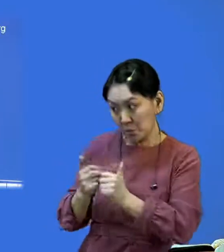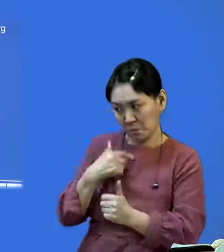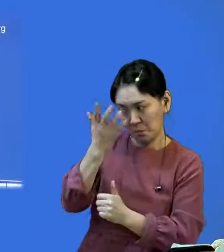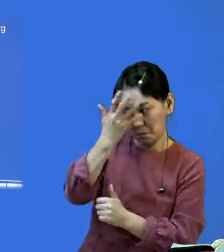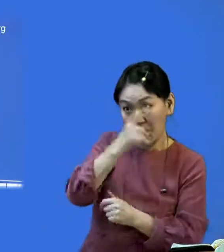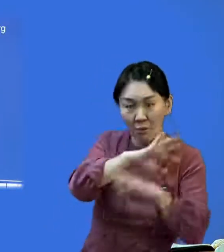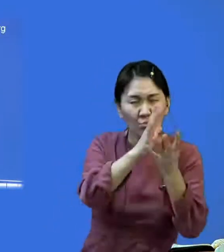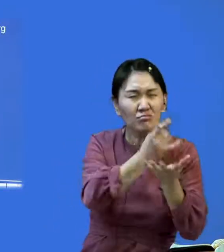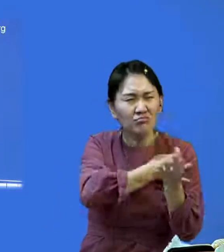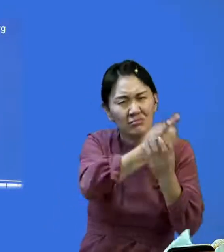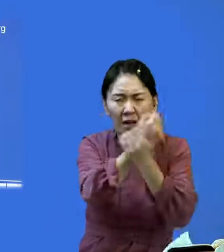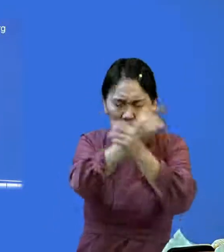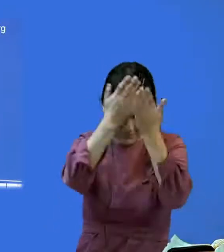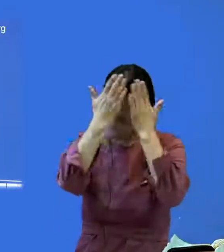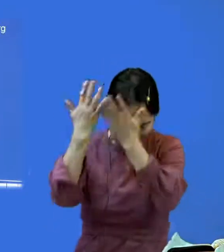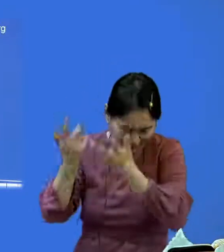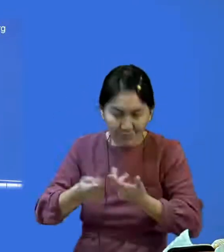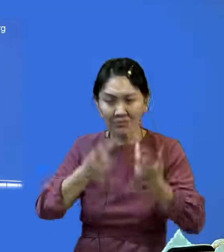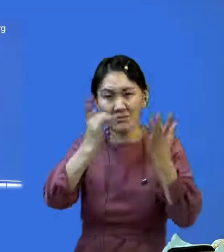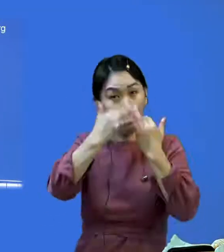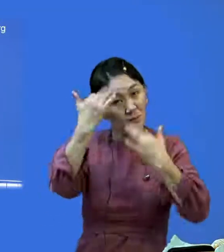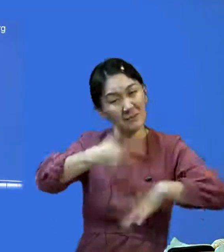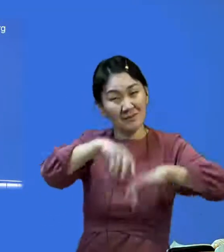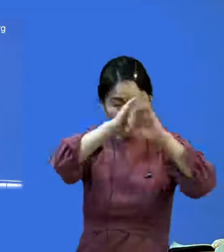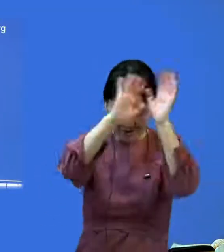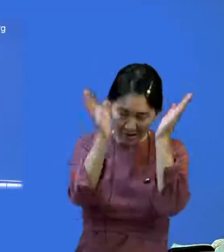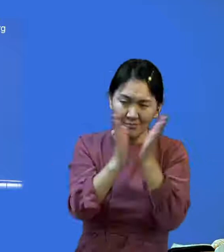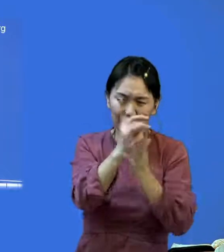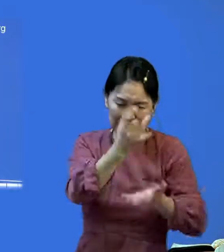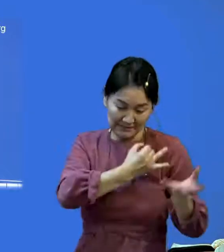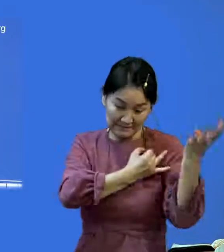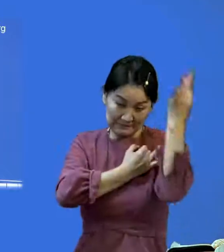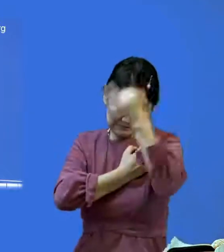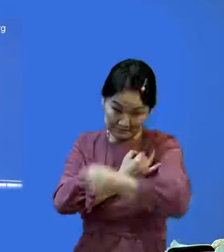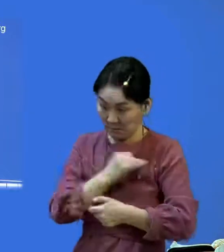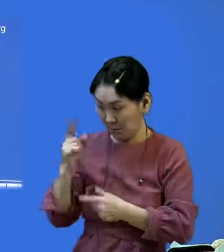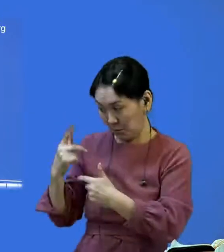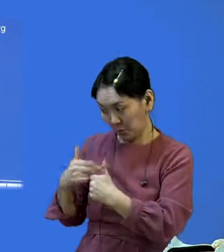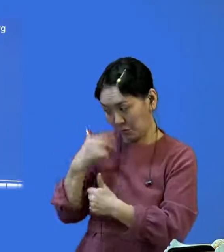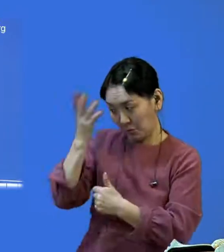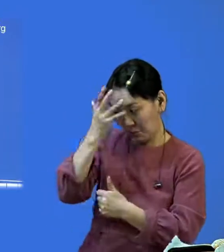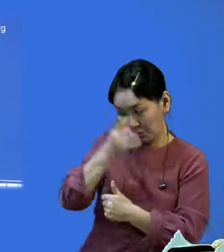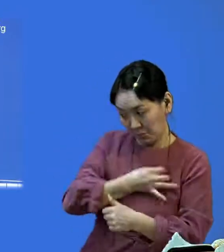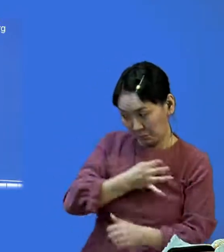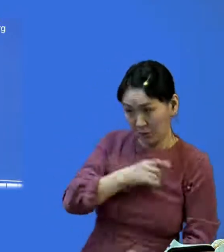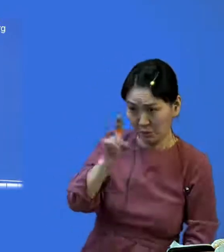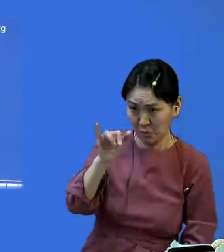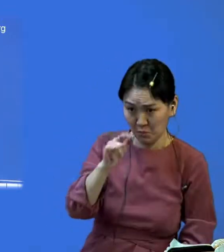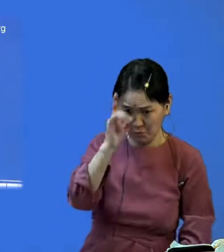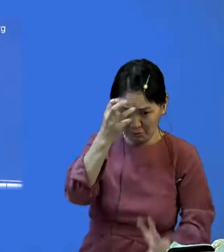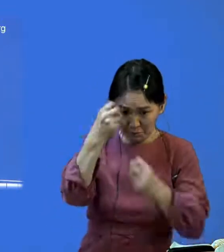бэ? Бурхан айлдаагүй юм уу? Ямар олон удаа айлцсан билээ дээ эн чинь.